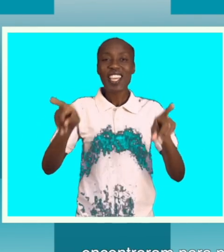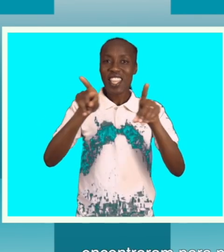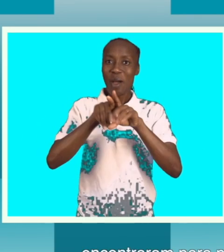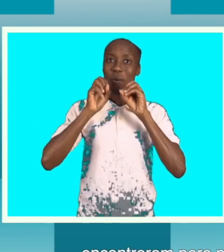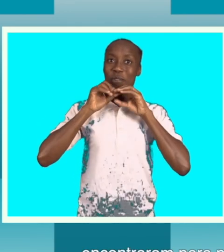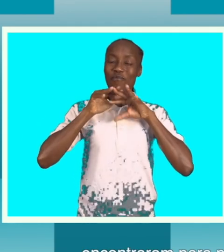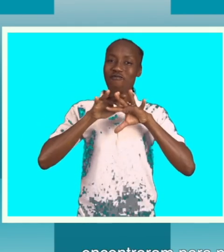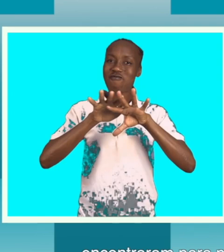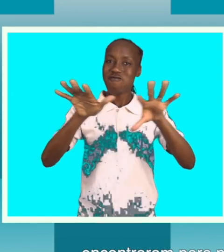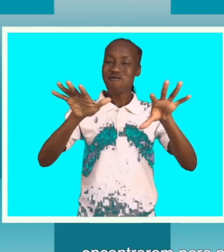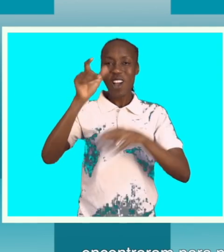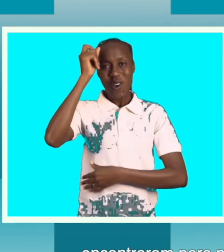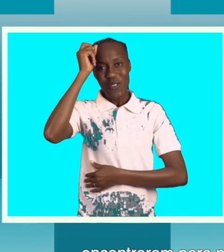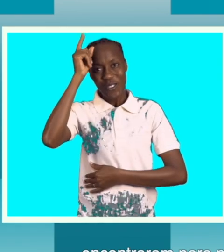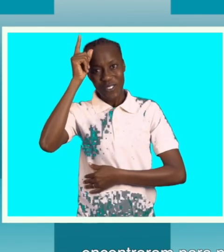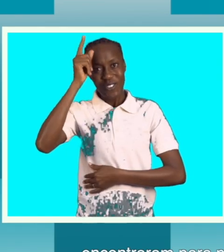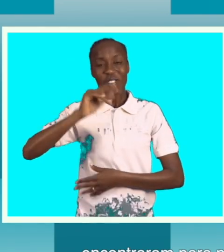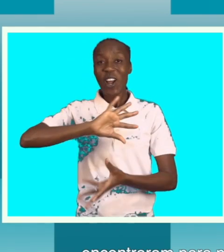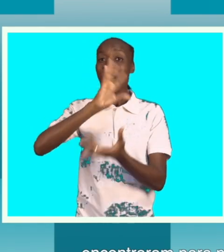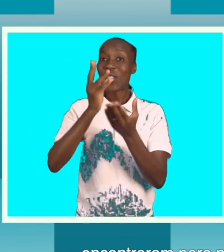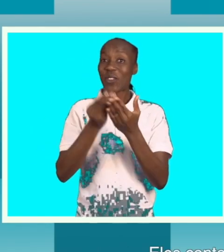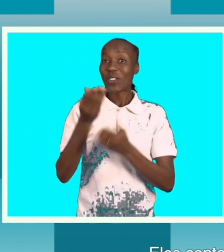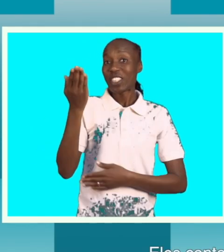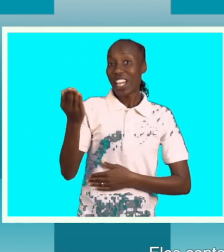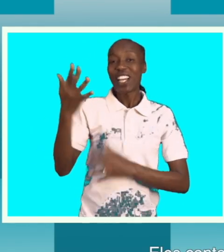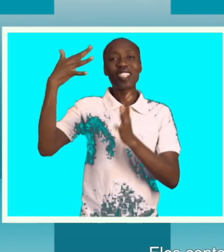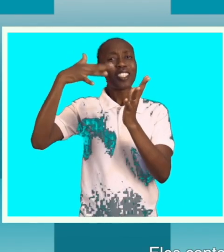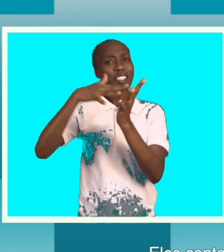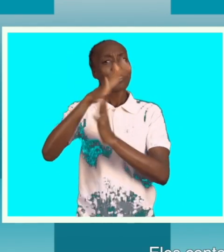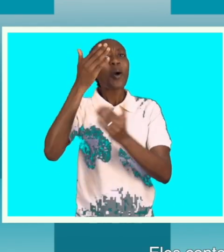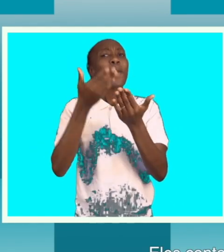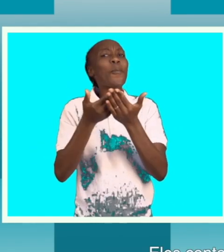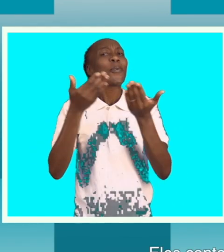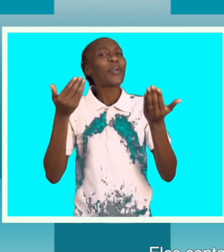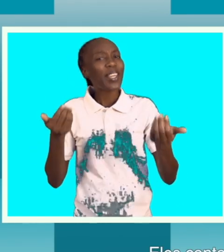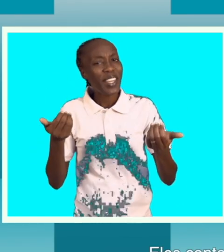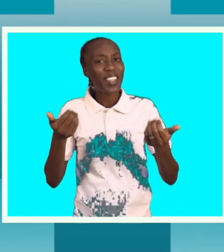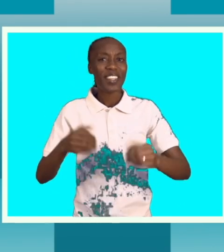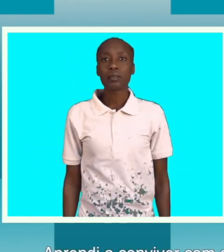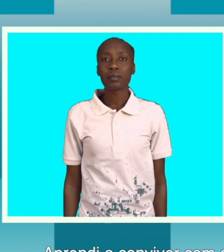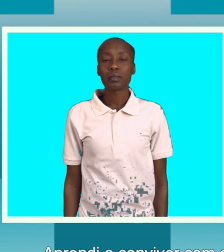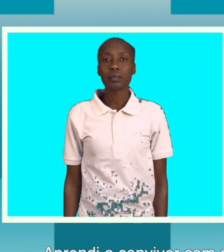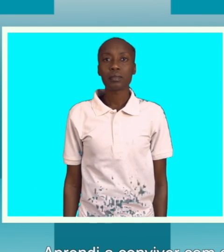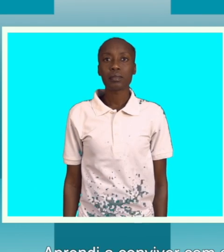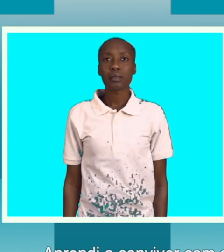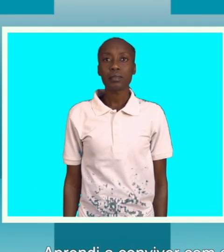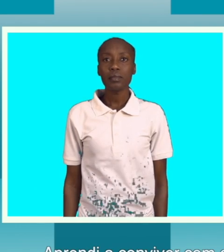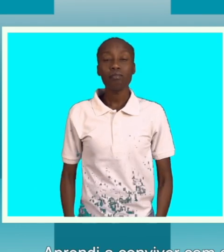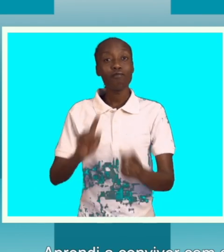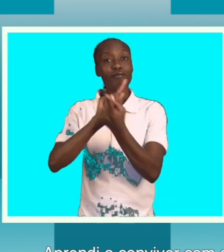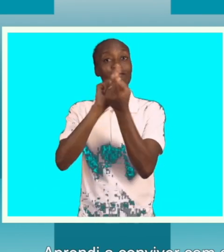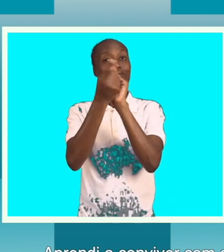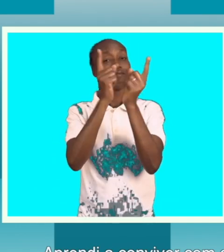experiências E largar A cultura geral Eles Contam O que Os motivou Aprendi A